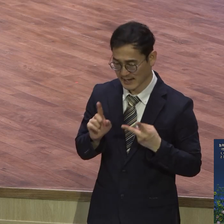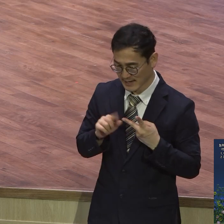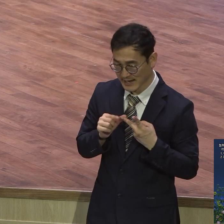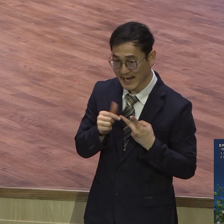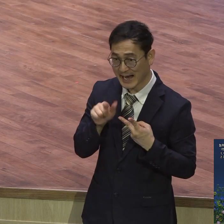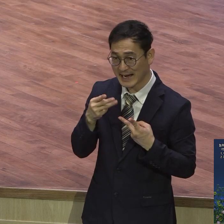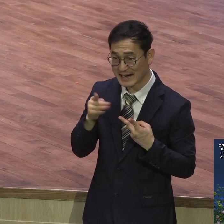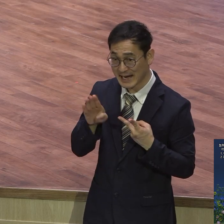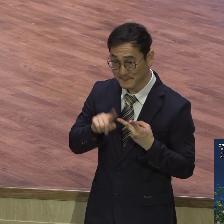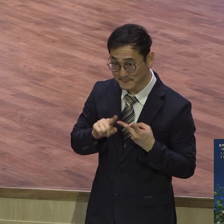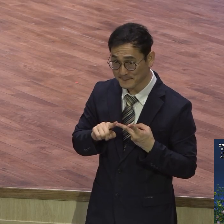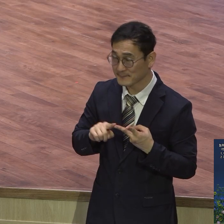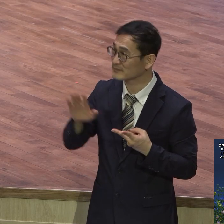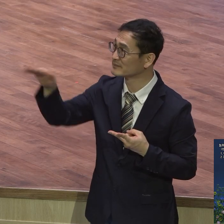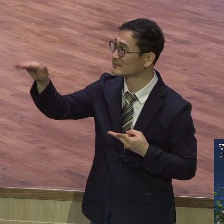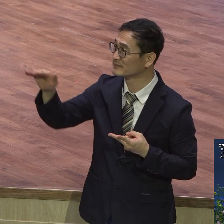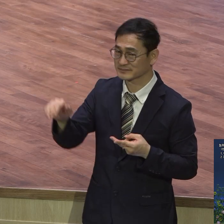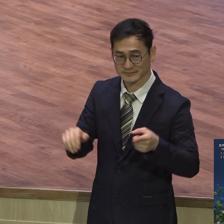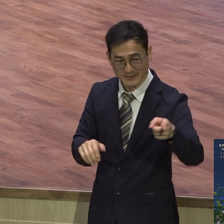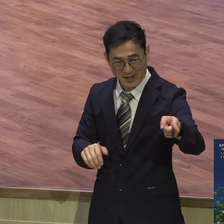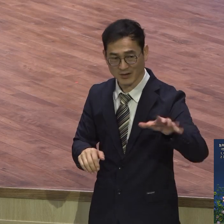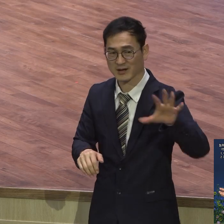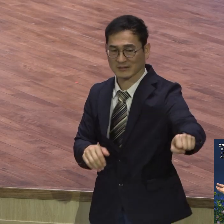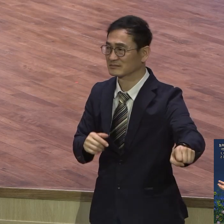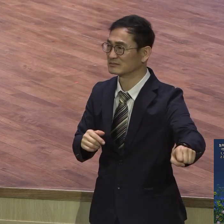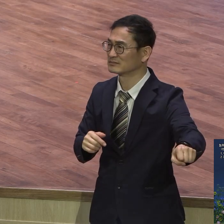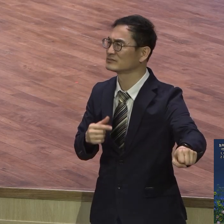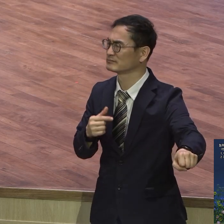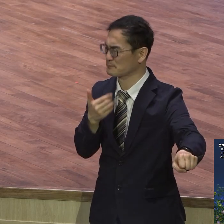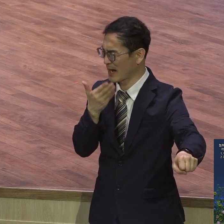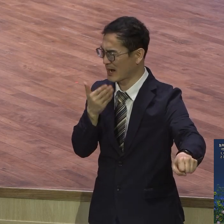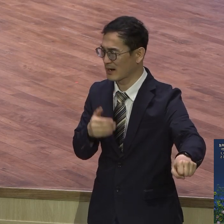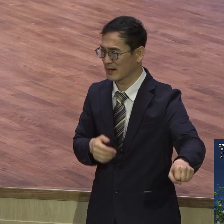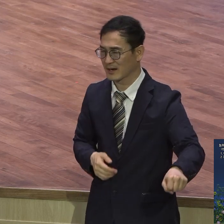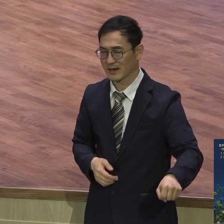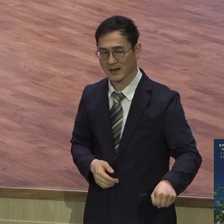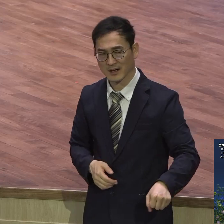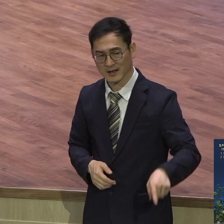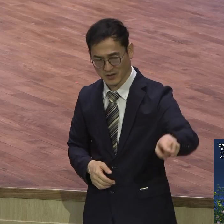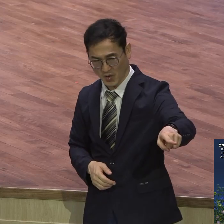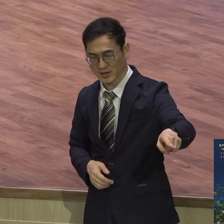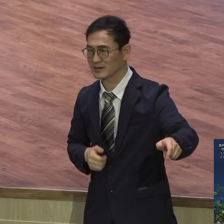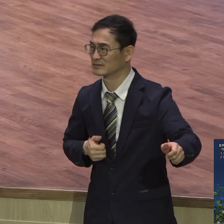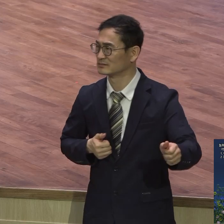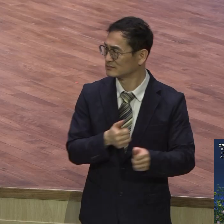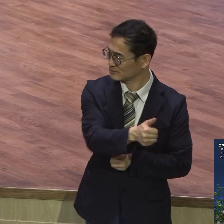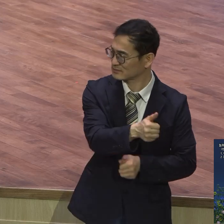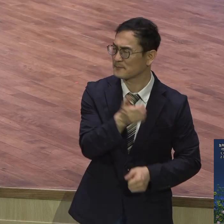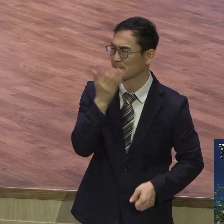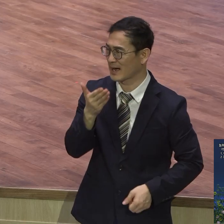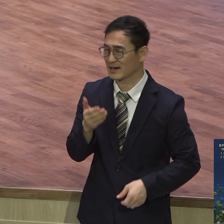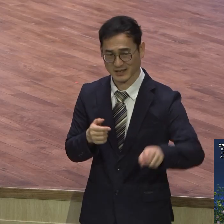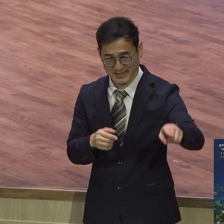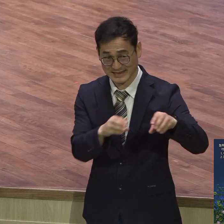대단하죠 갈래 다 겁이 나서 못 간다고 우리는 메뚜기라 가는데 아 내가 가겠다